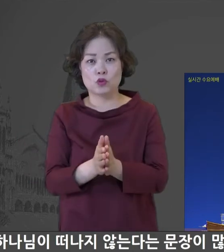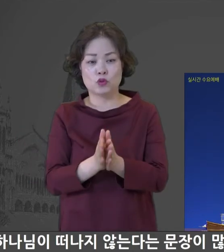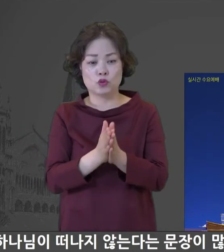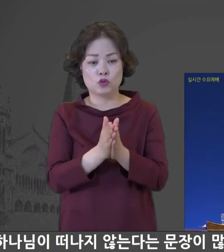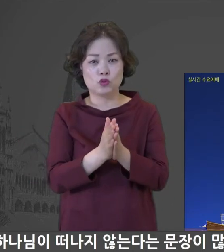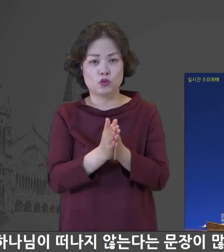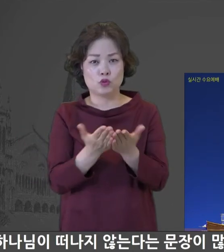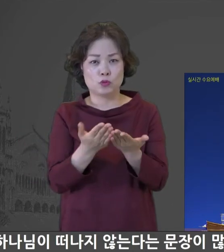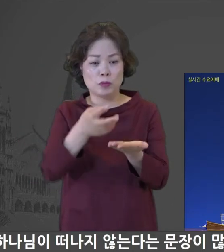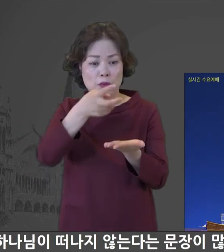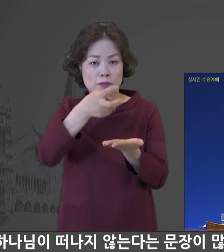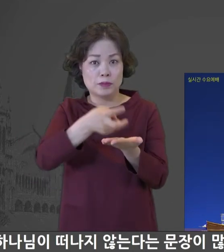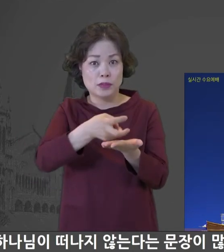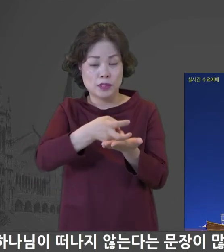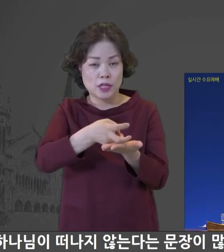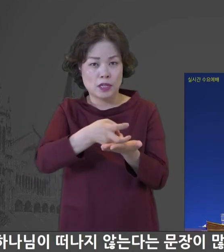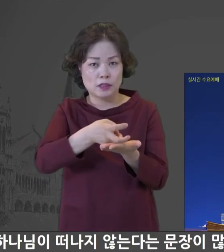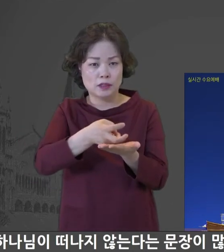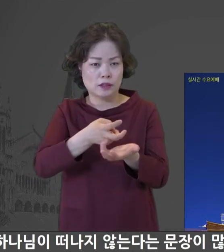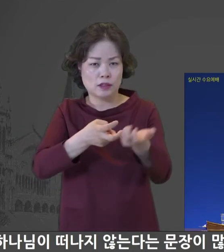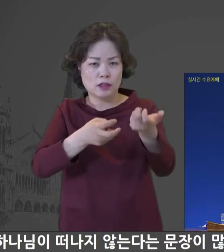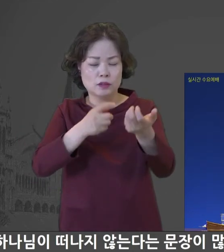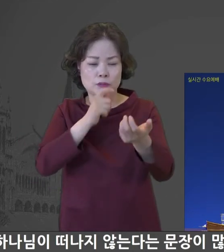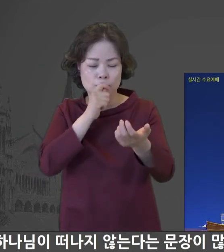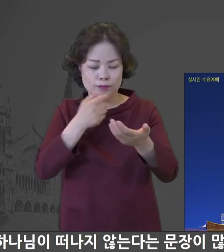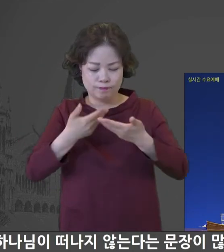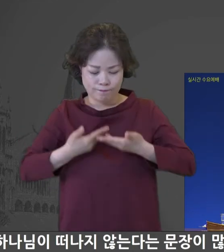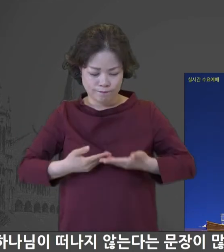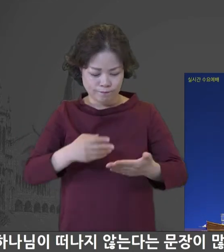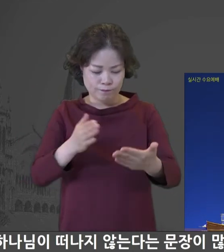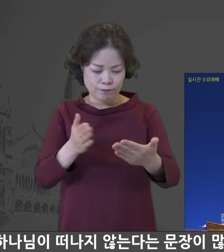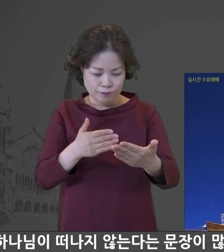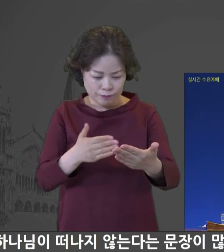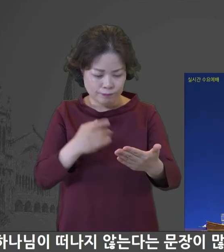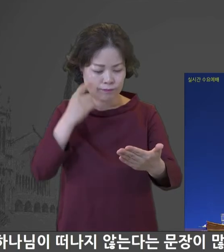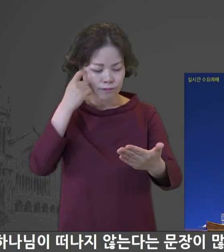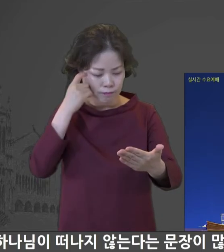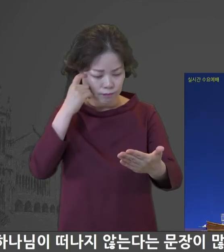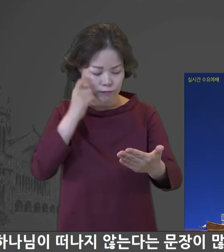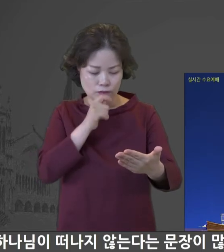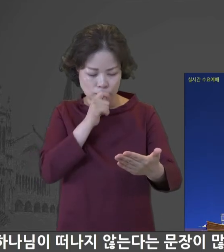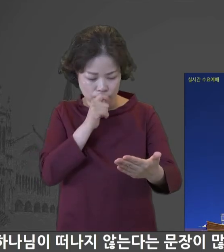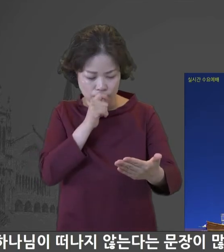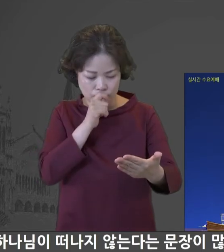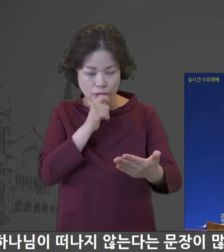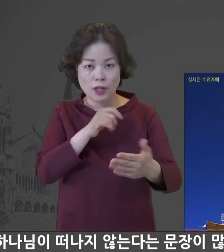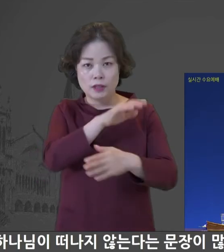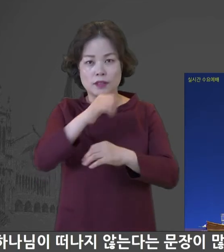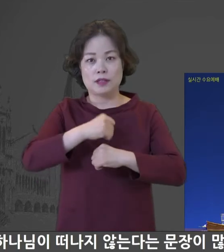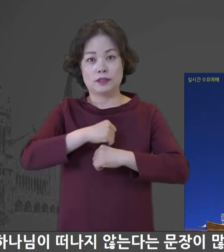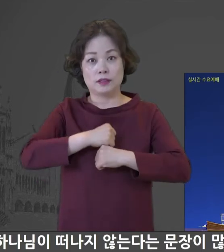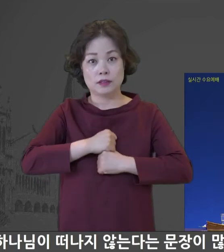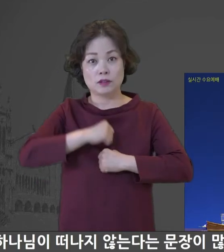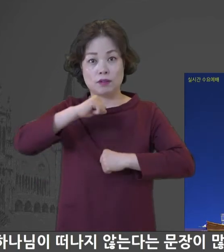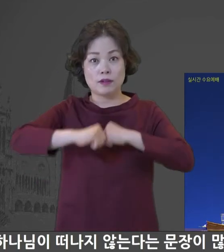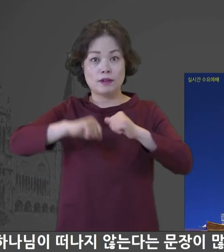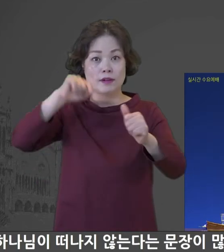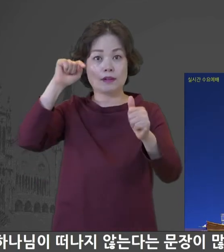입에서 떠나지 말고 주야로 그것을 묵상하고 그 가운데 기록된 대로 다 지켜 행하라.